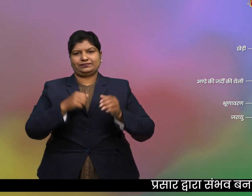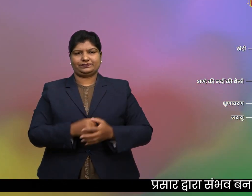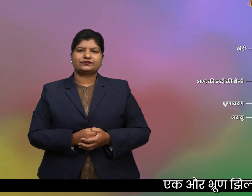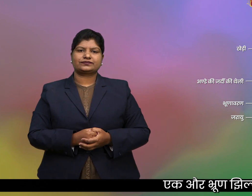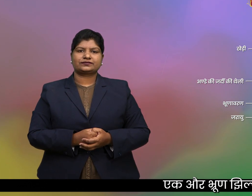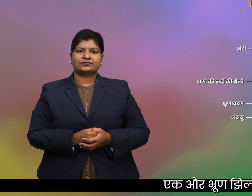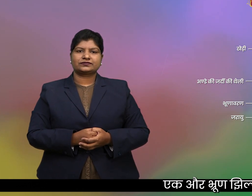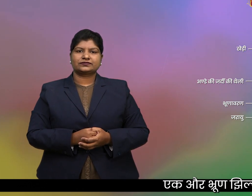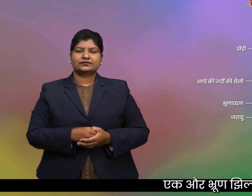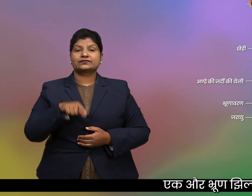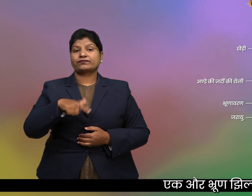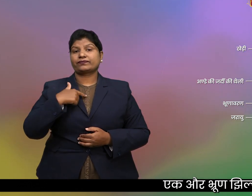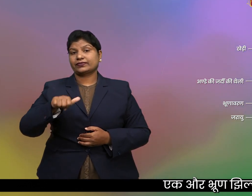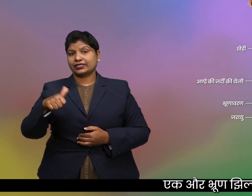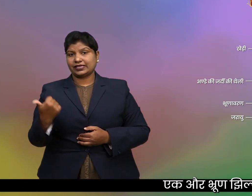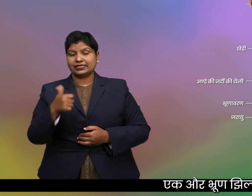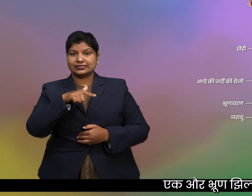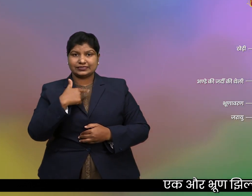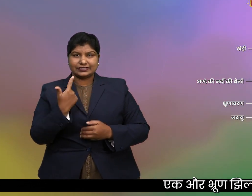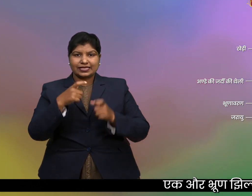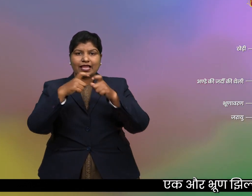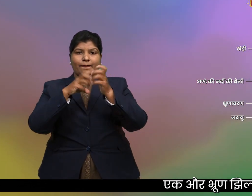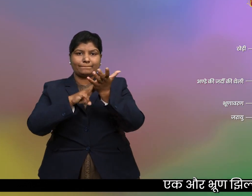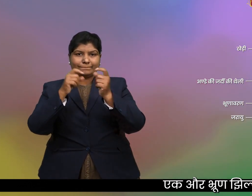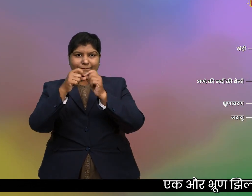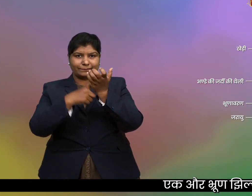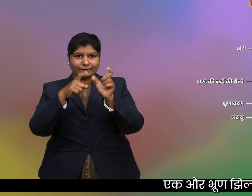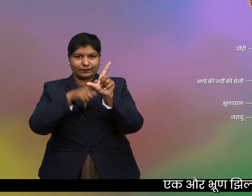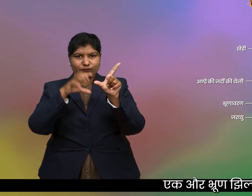है। एक और भ्रूण झिल्ली